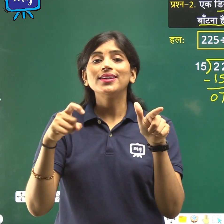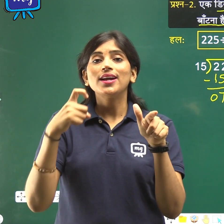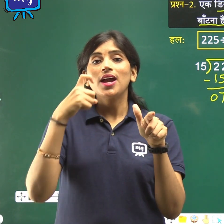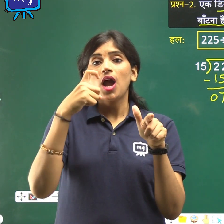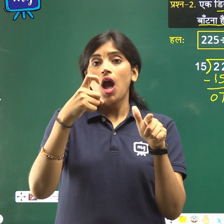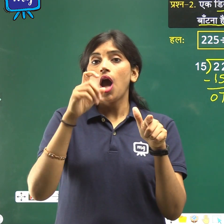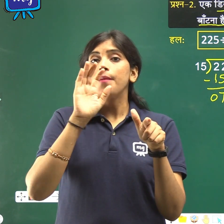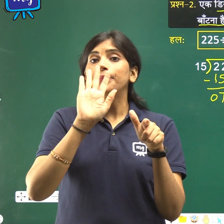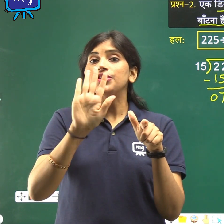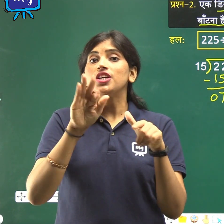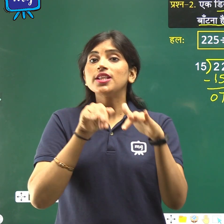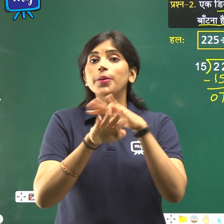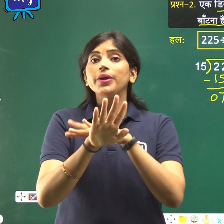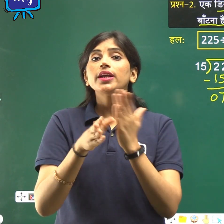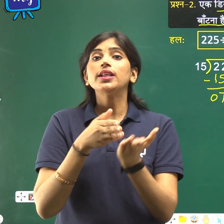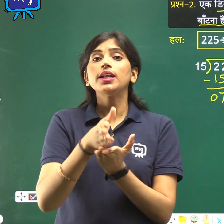75 में देने पर